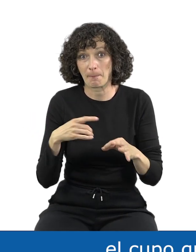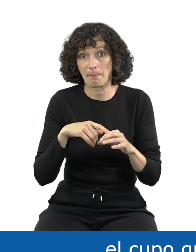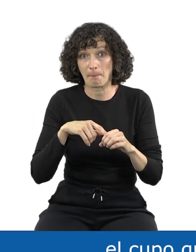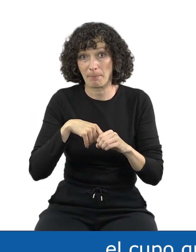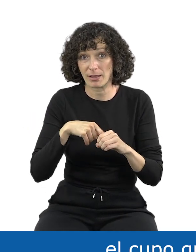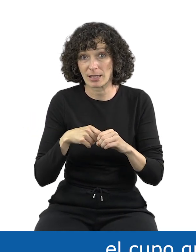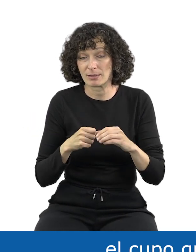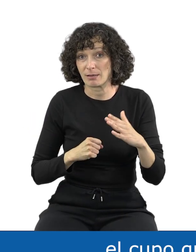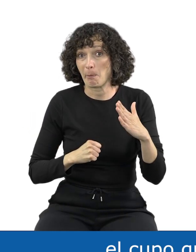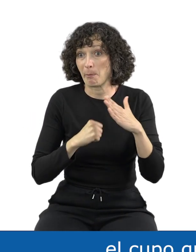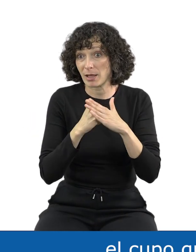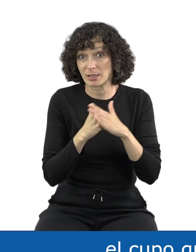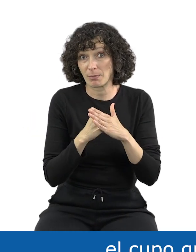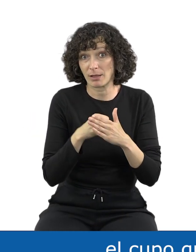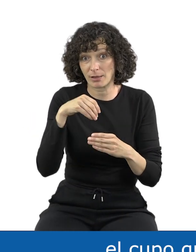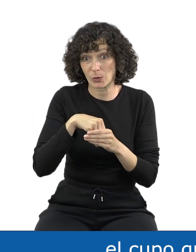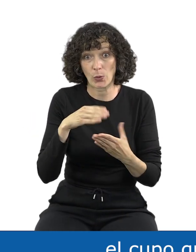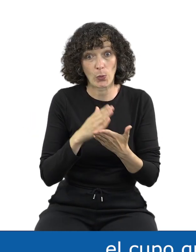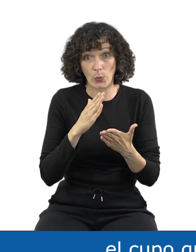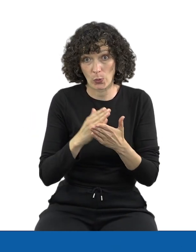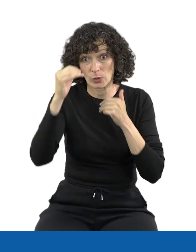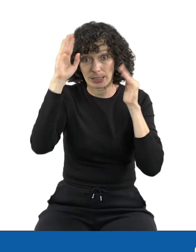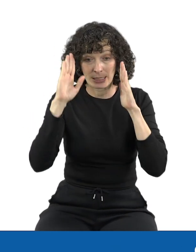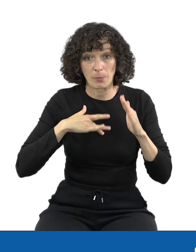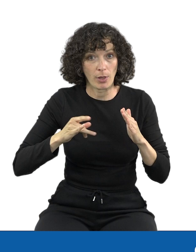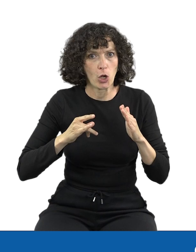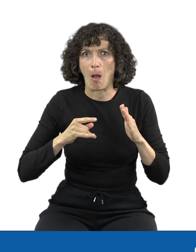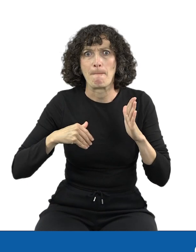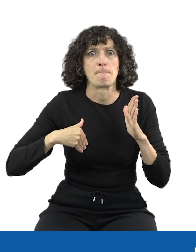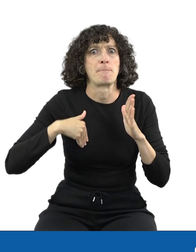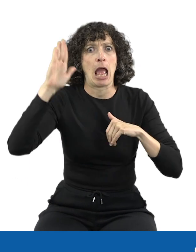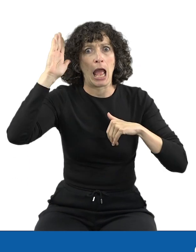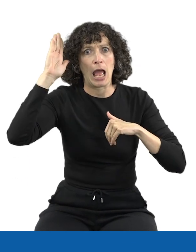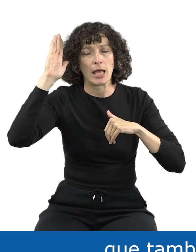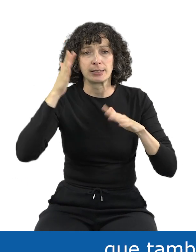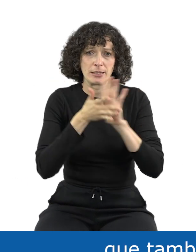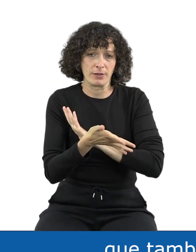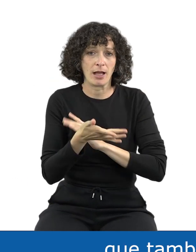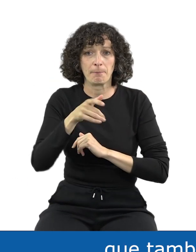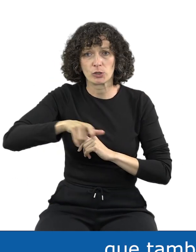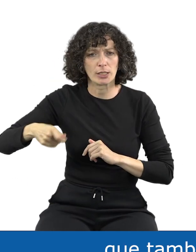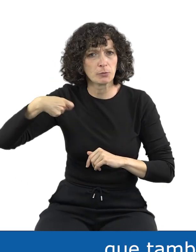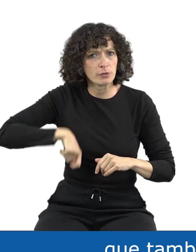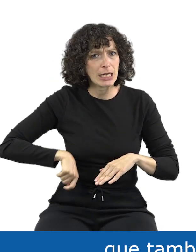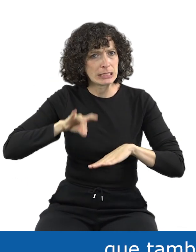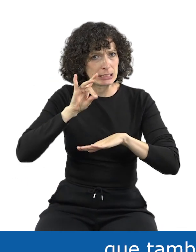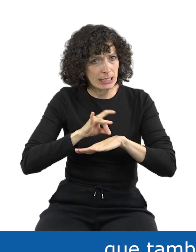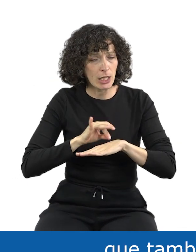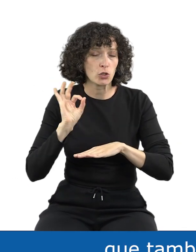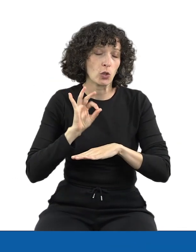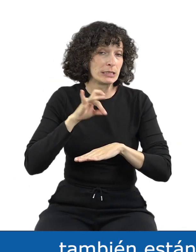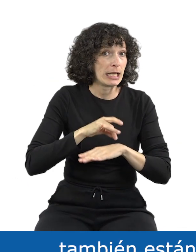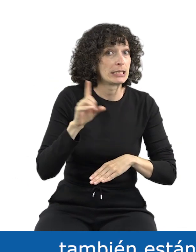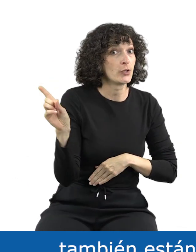cupo que se puede atender en un curso con creces. Entonces eso significa que también, bueno, pues los profesionales sanitarios y no